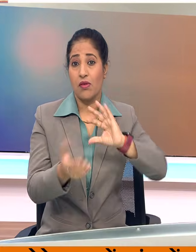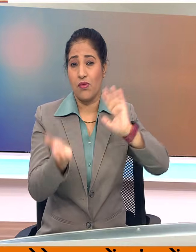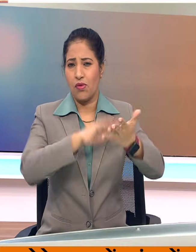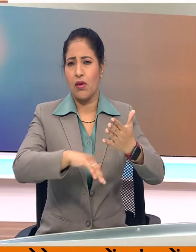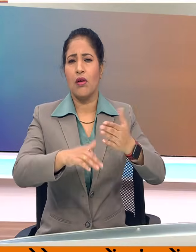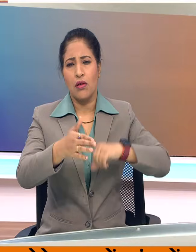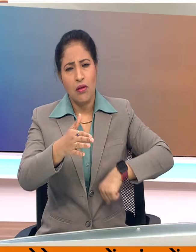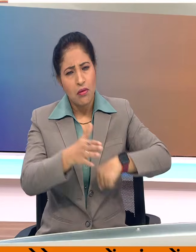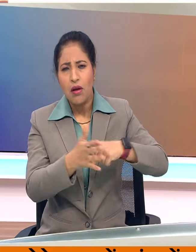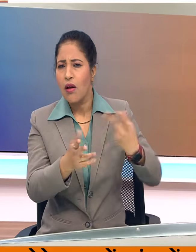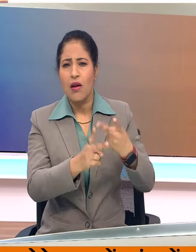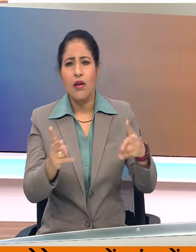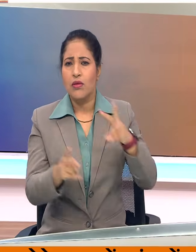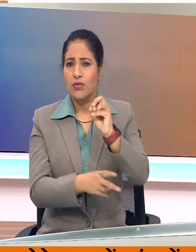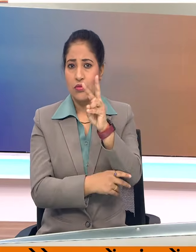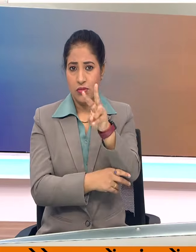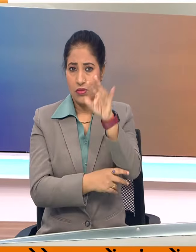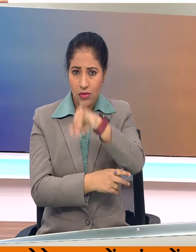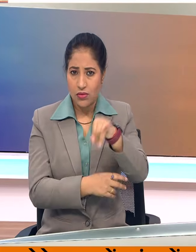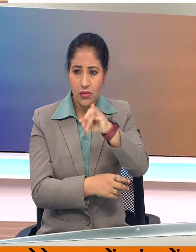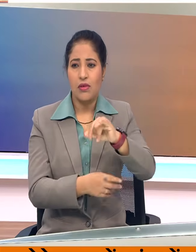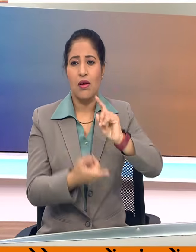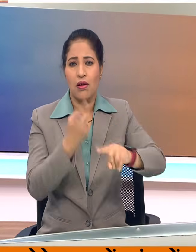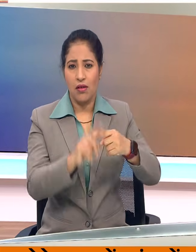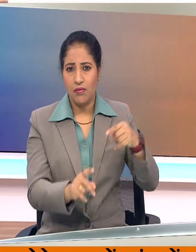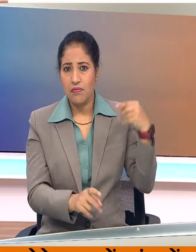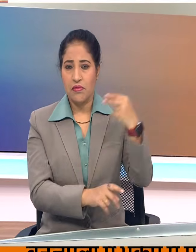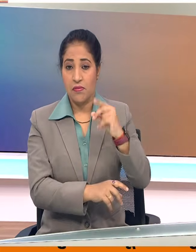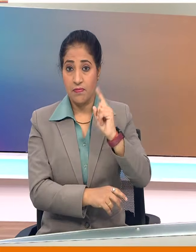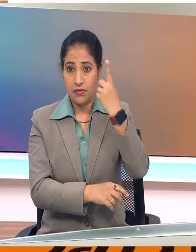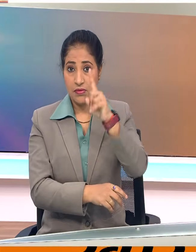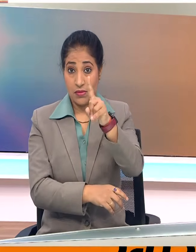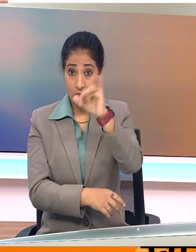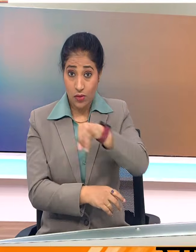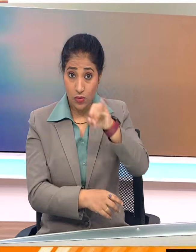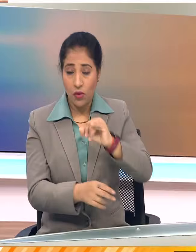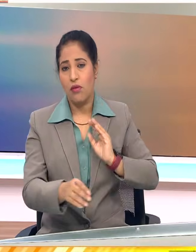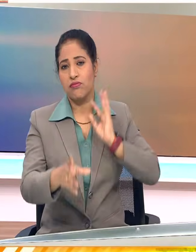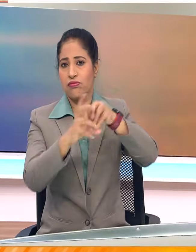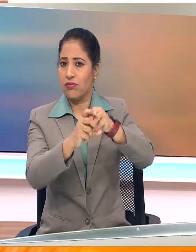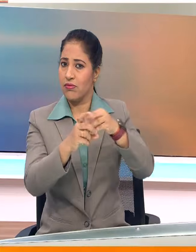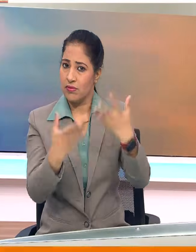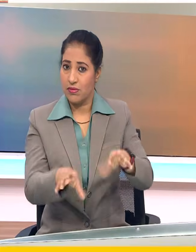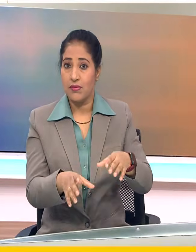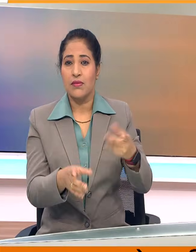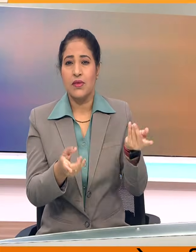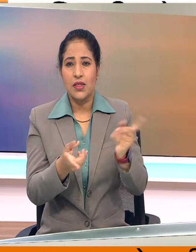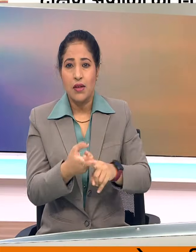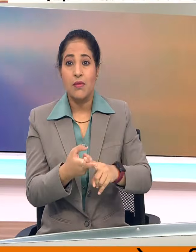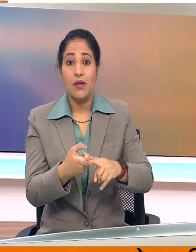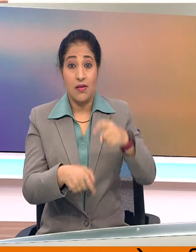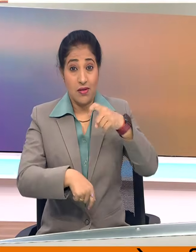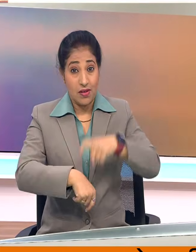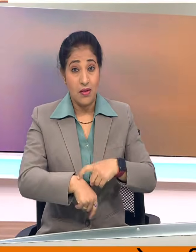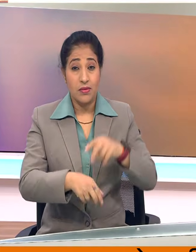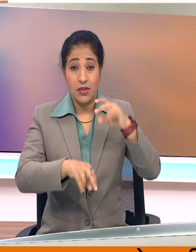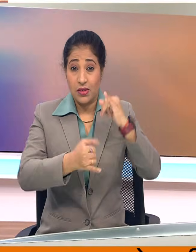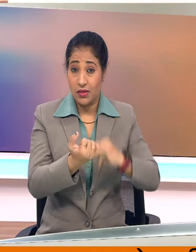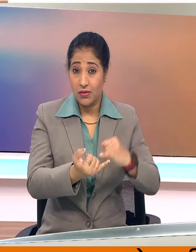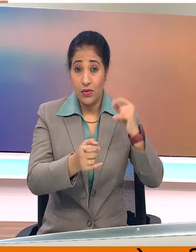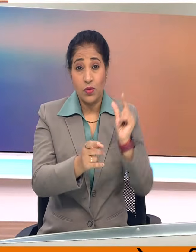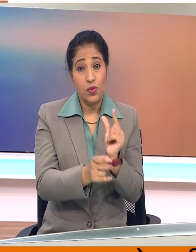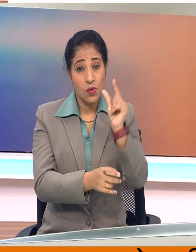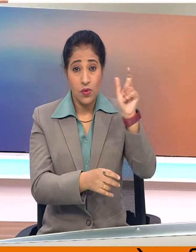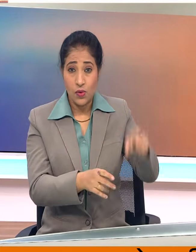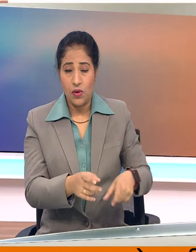2026 में इतिहास रचते हुए पहली बार अंतिम 16 में जगह बना ली है। इंजरी टाइम में स्टीफन